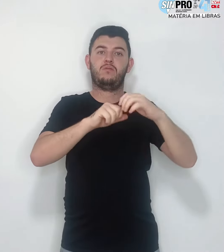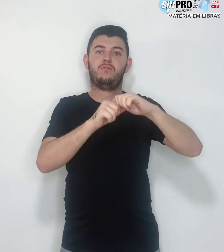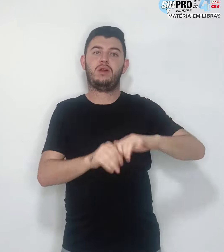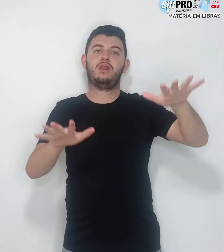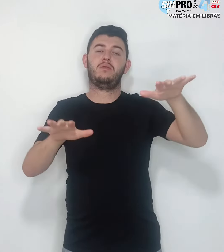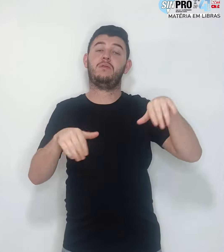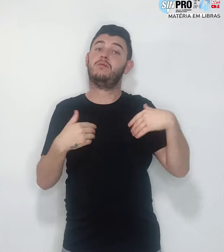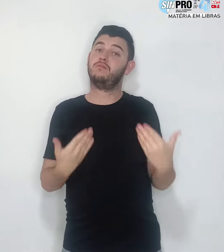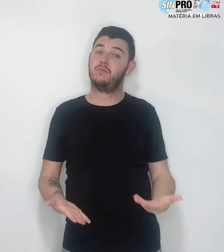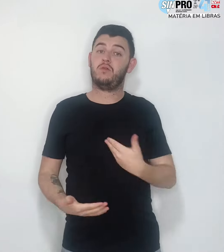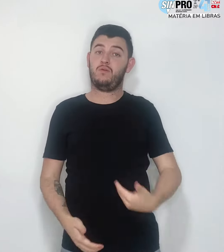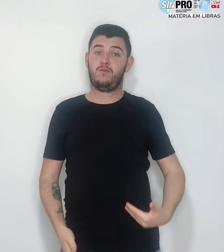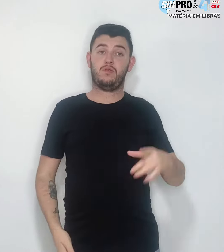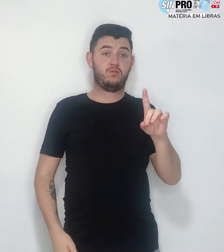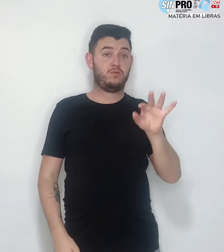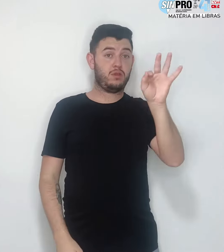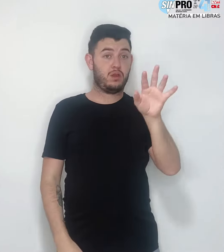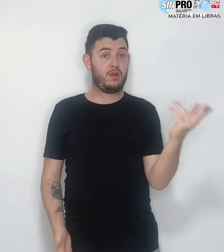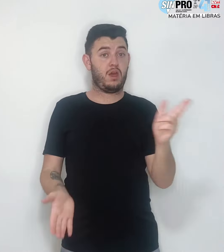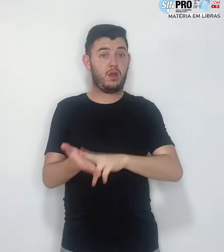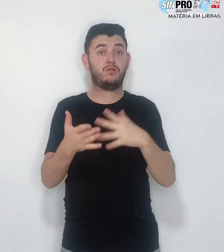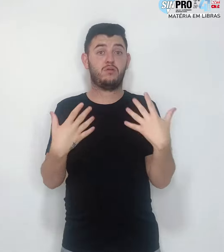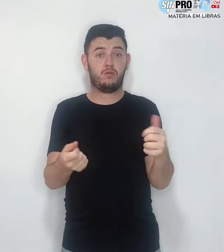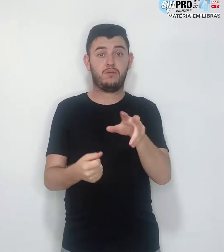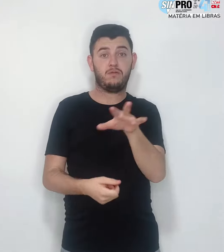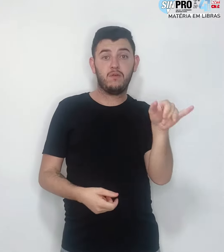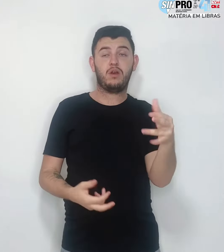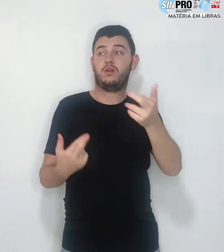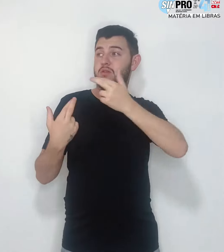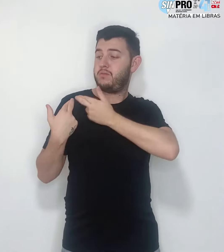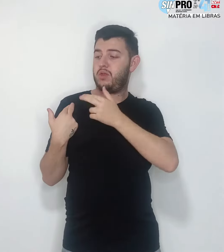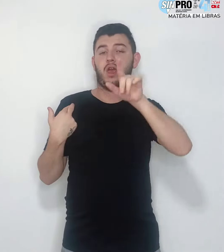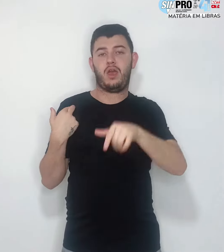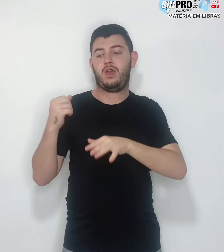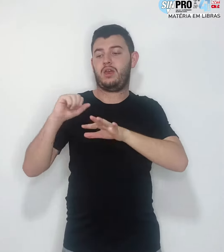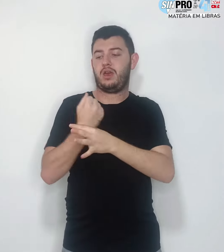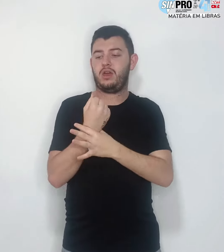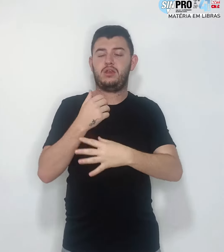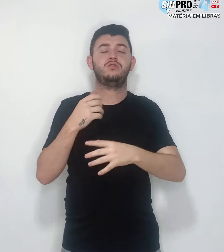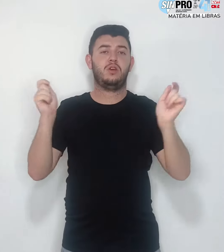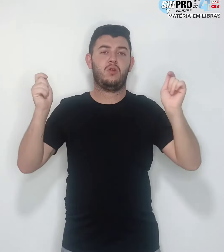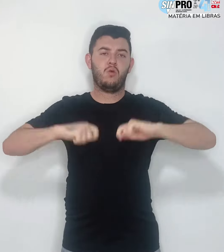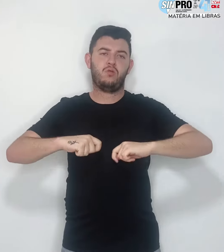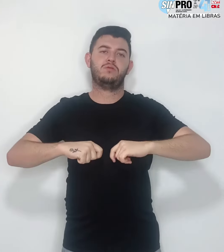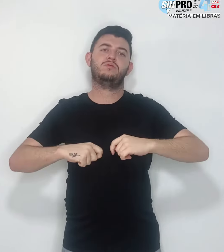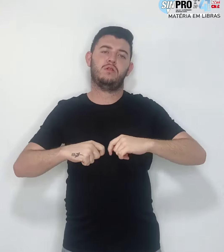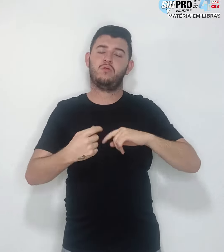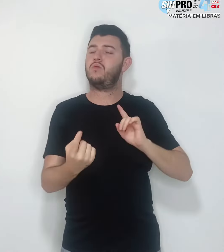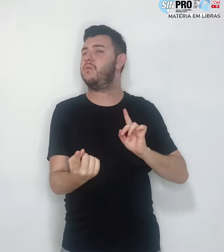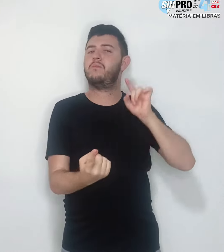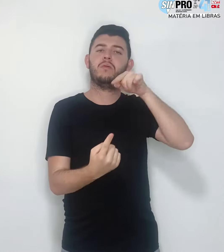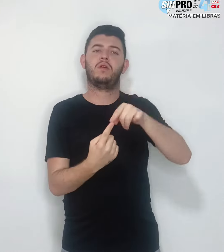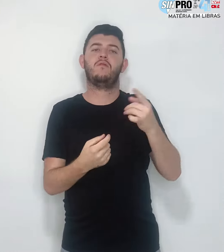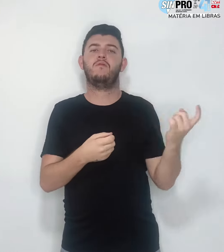Diante disso, o GDF deve assumir a responsabilidade de garantir as condições necessárias